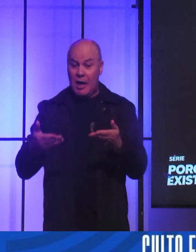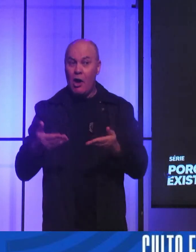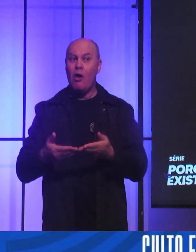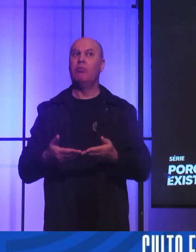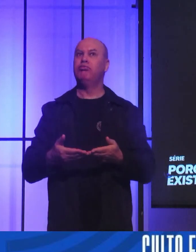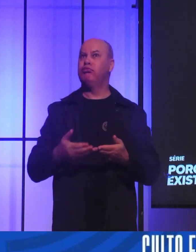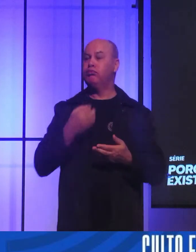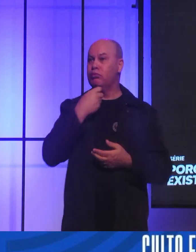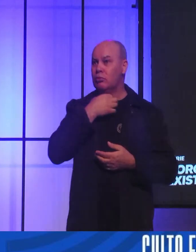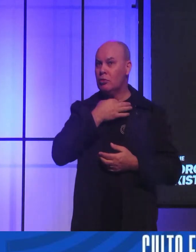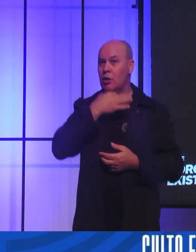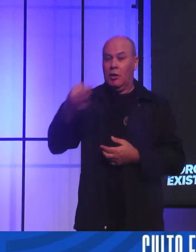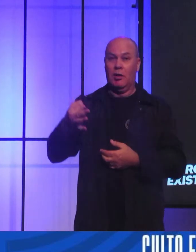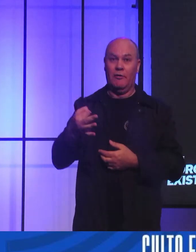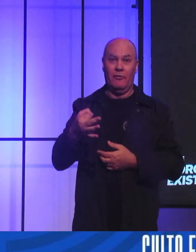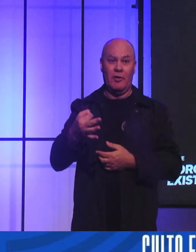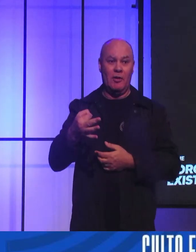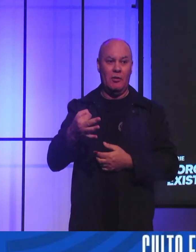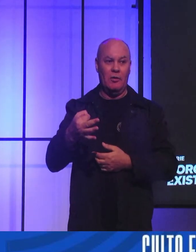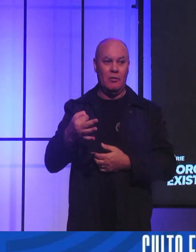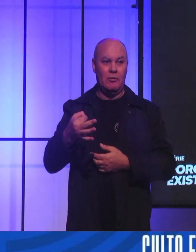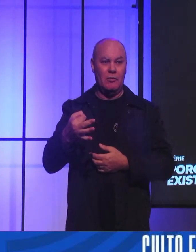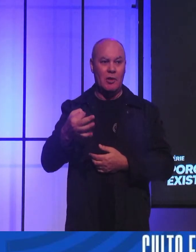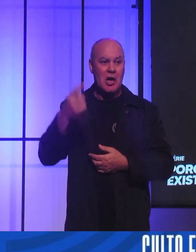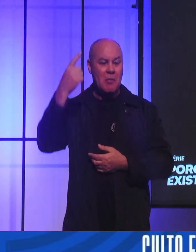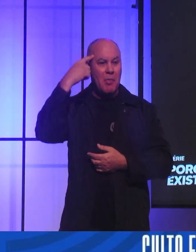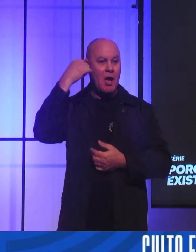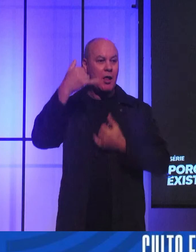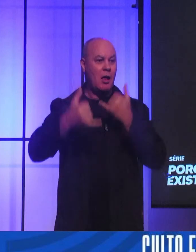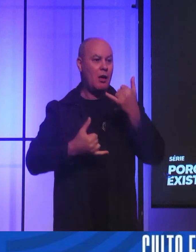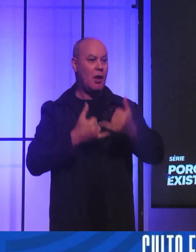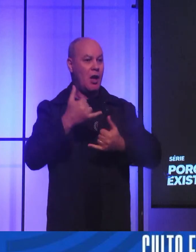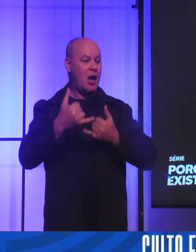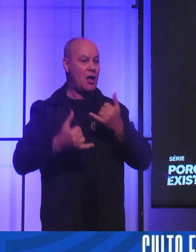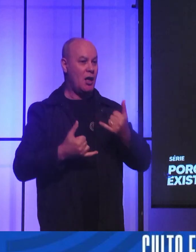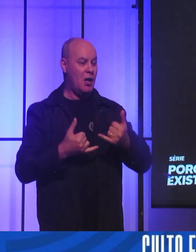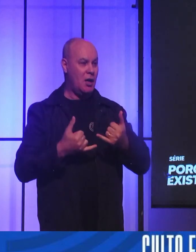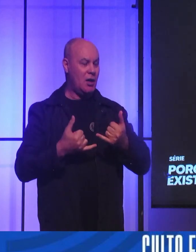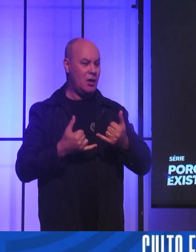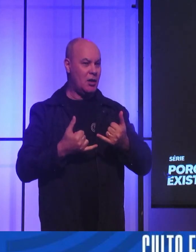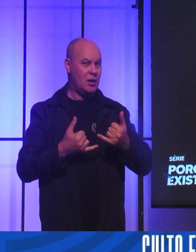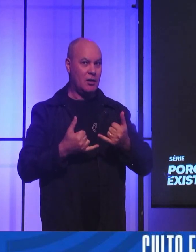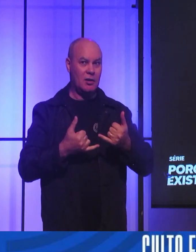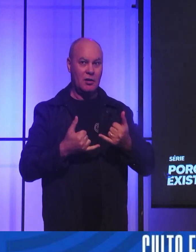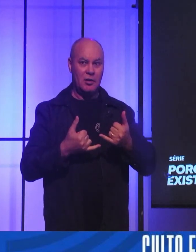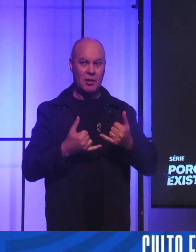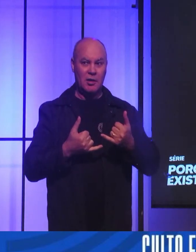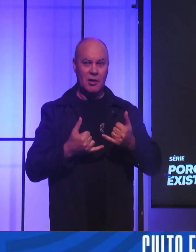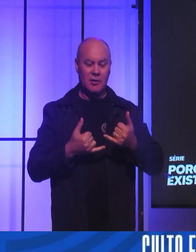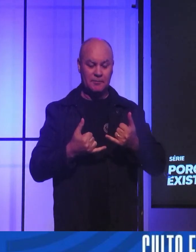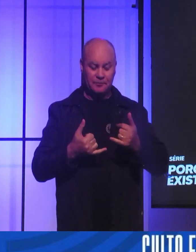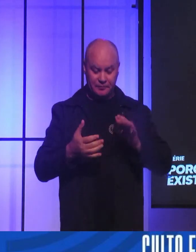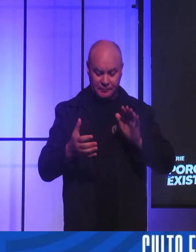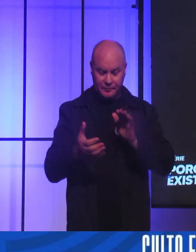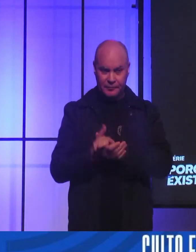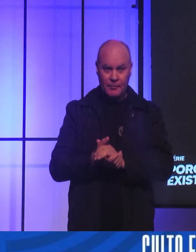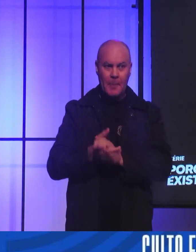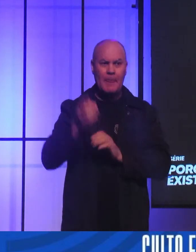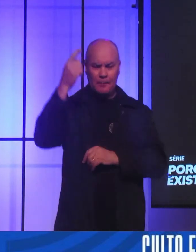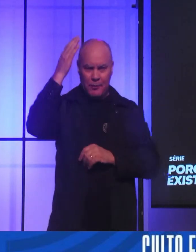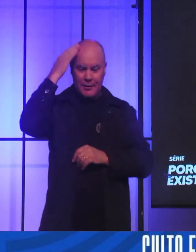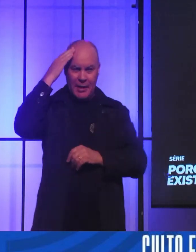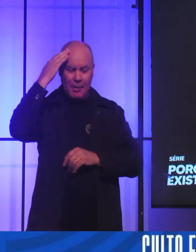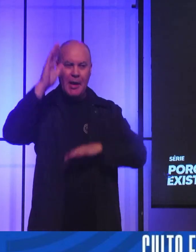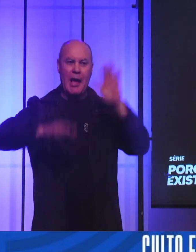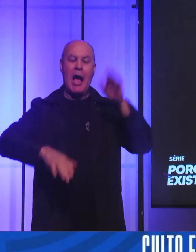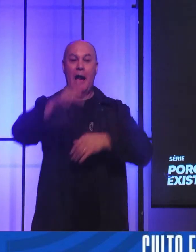gente percebe que alguém morreu, a gente é levado a querer sempre o melhor para ele. Você vai num